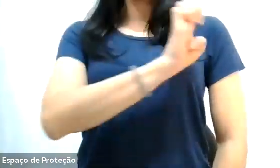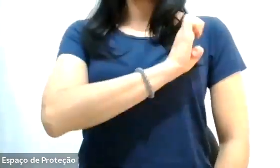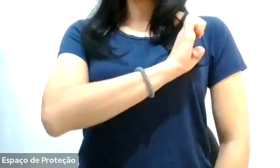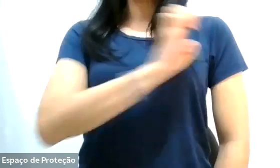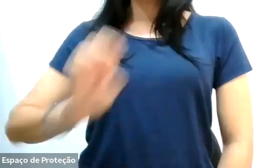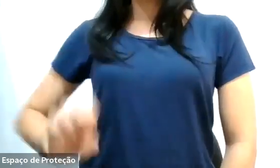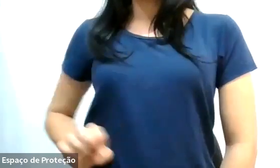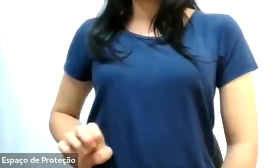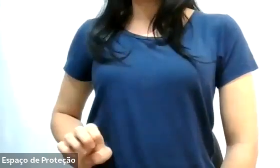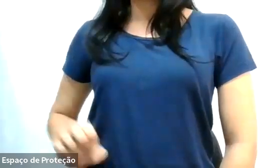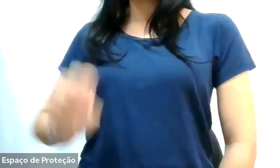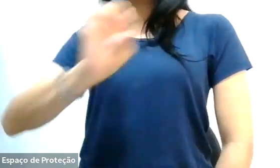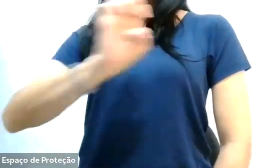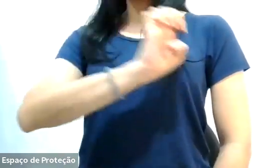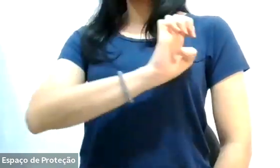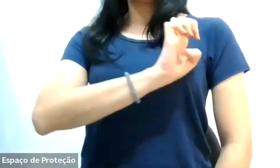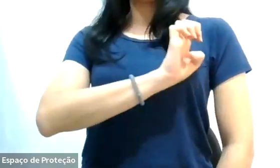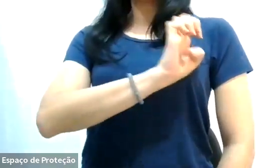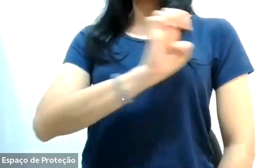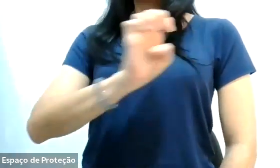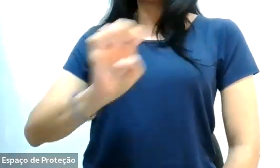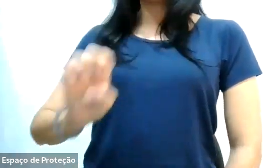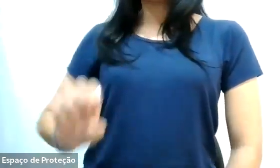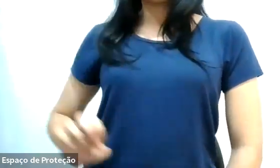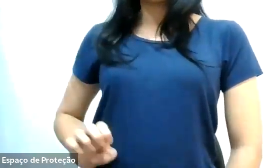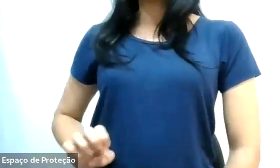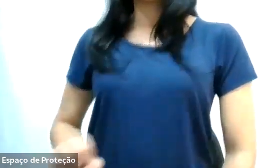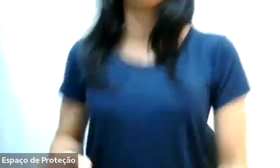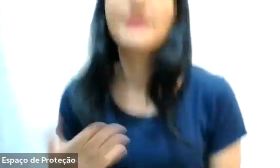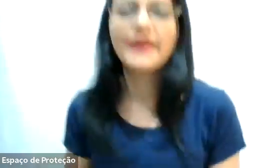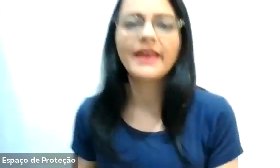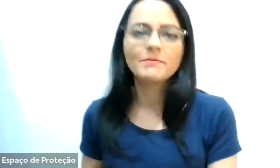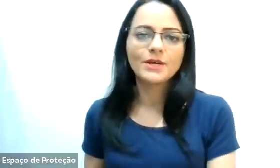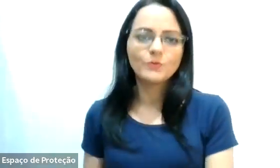E, bate e bate. Bate aqui e bate aqui. Emanuel.